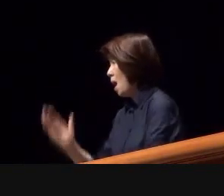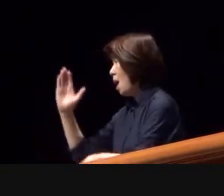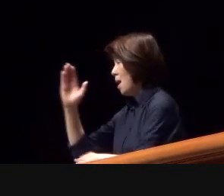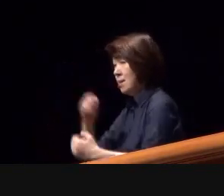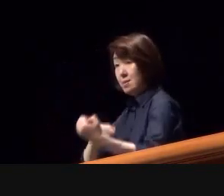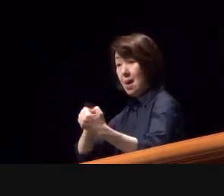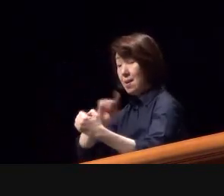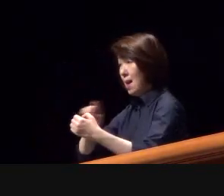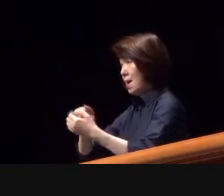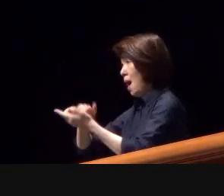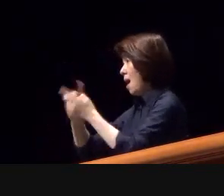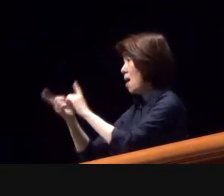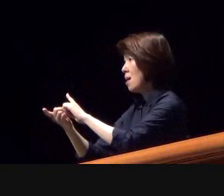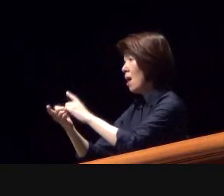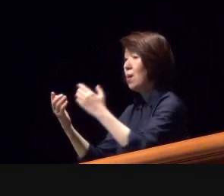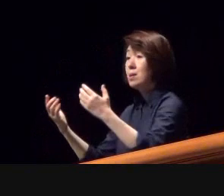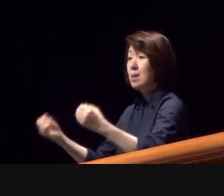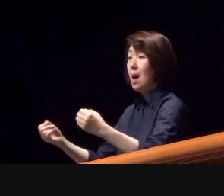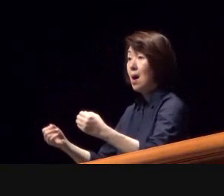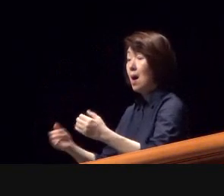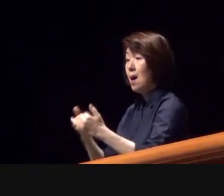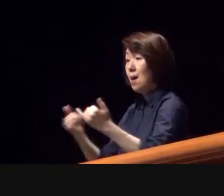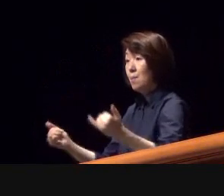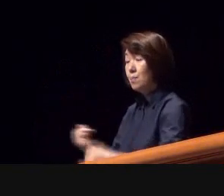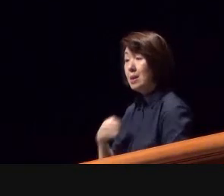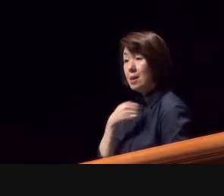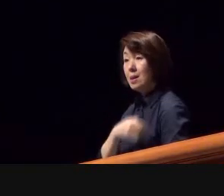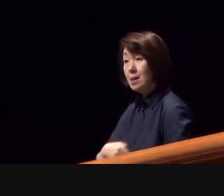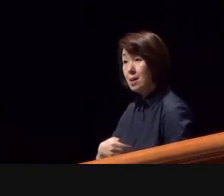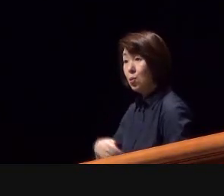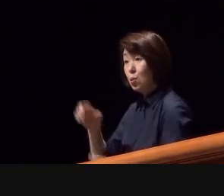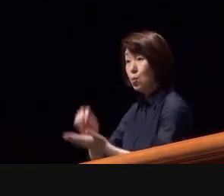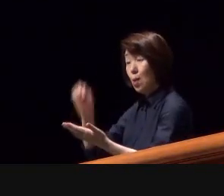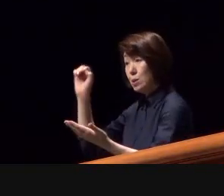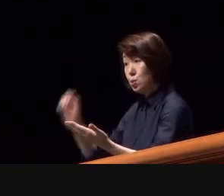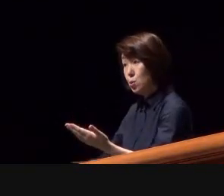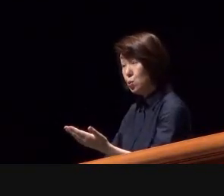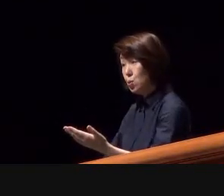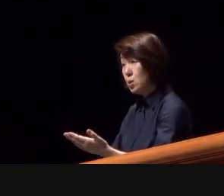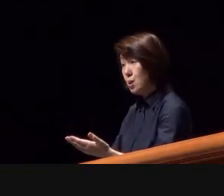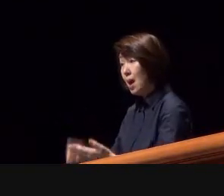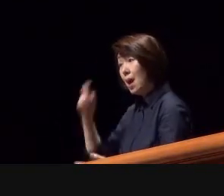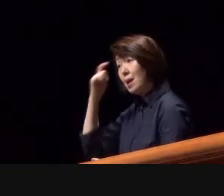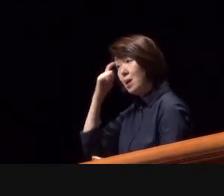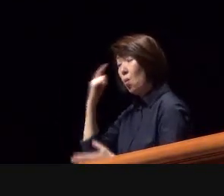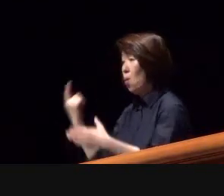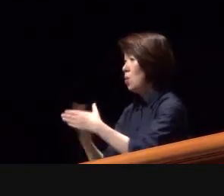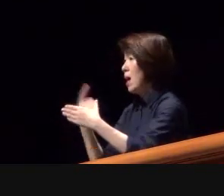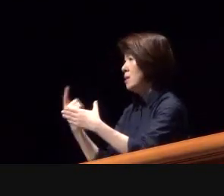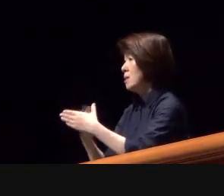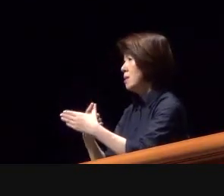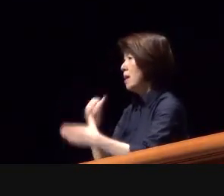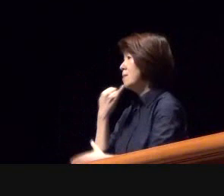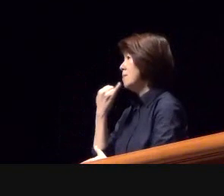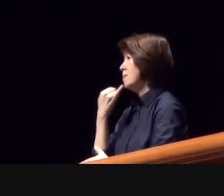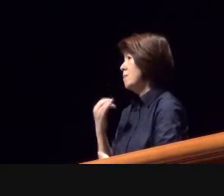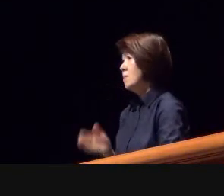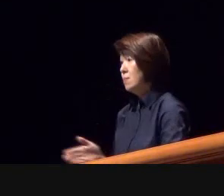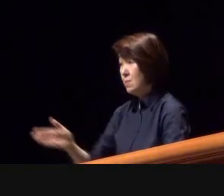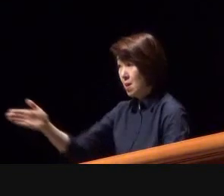変わった、民意というものを一蹴して一個だにしない、それで通